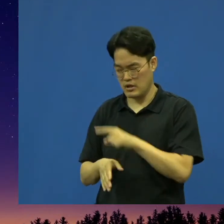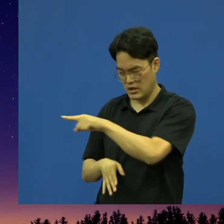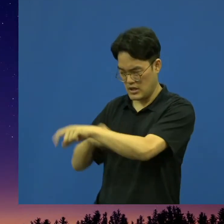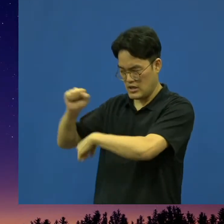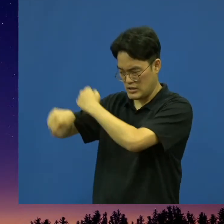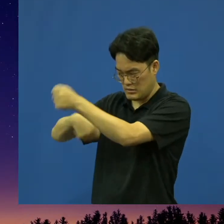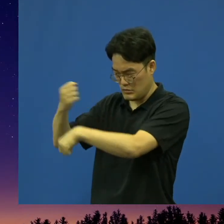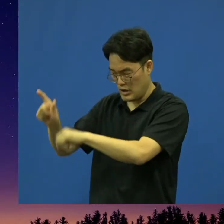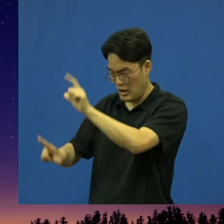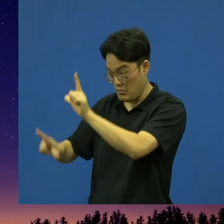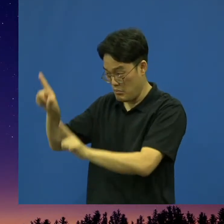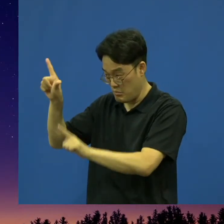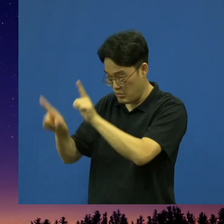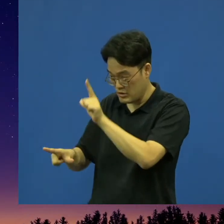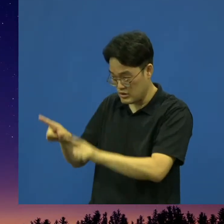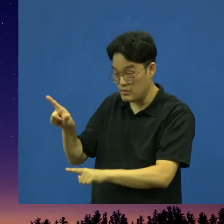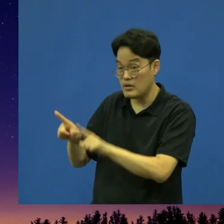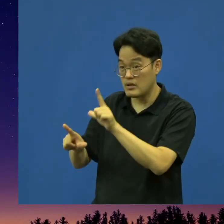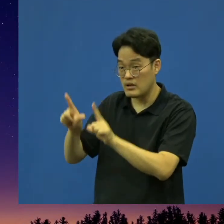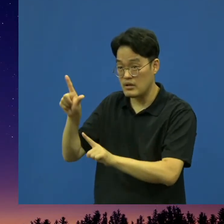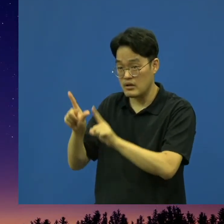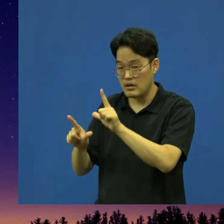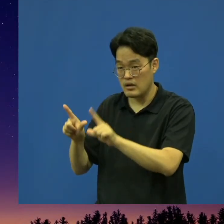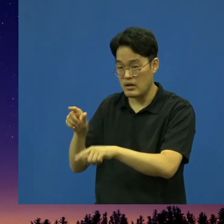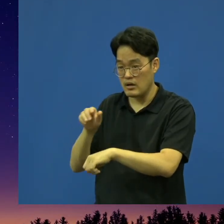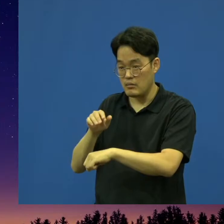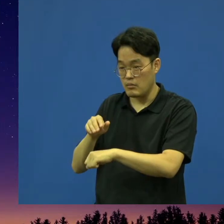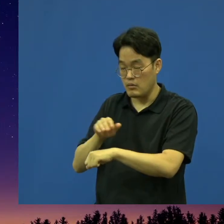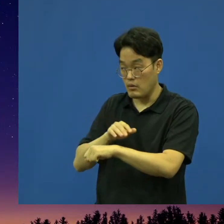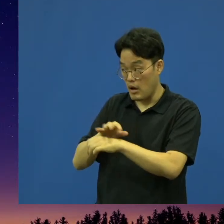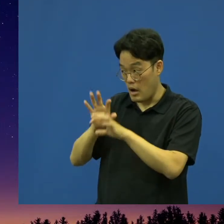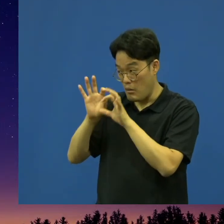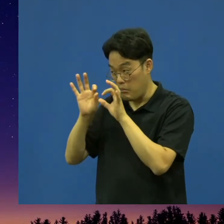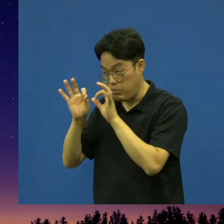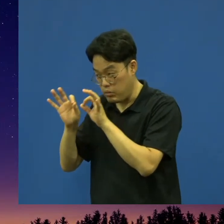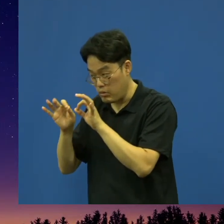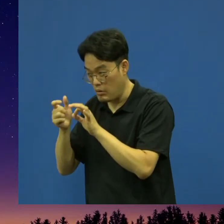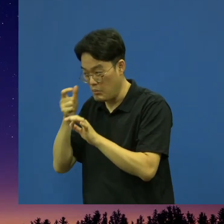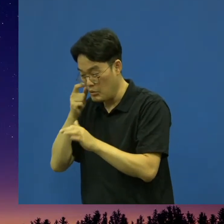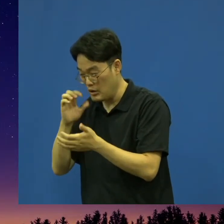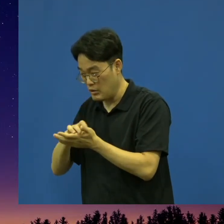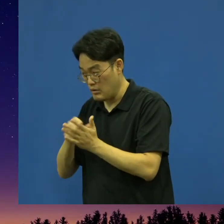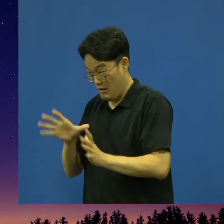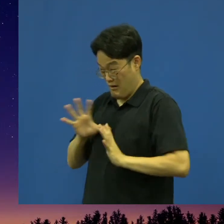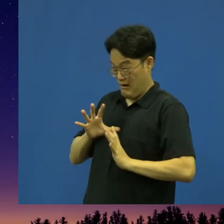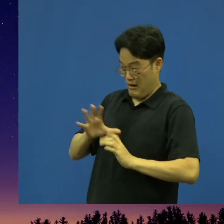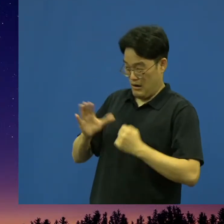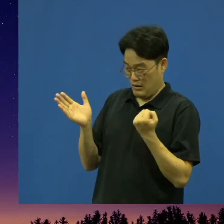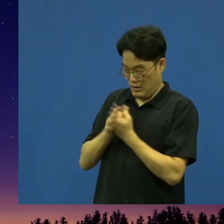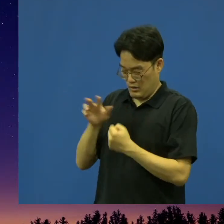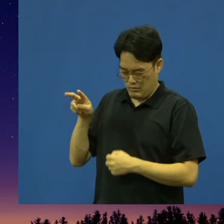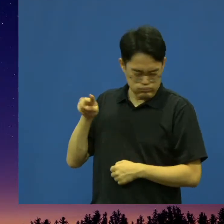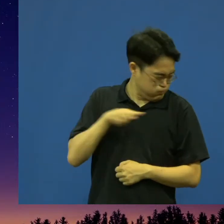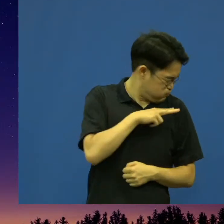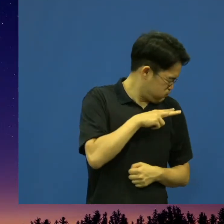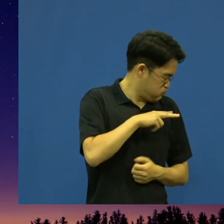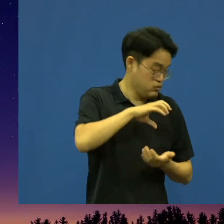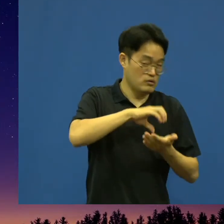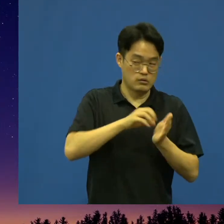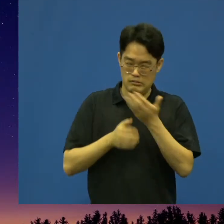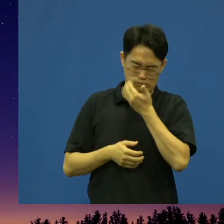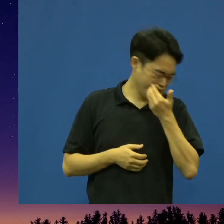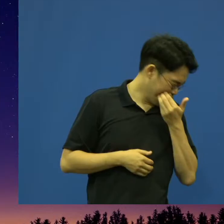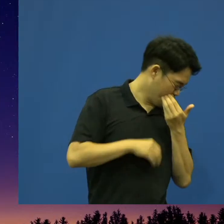모습을 찬찬히 바라볼 수 없을 만큼 공포스러웠기 때문에 그 짐승을